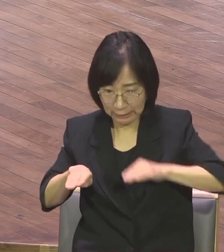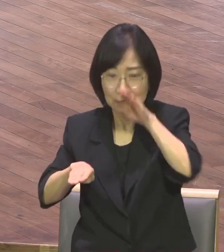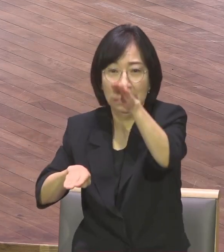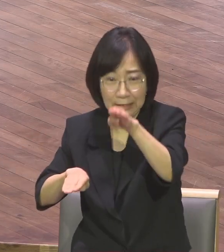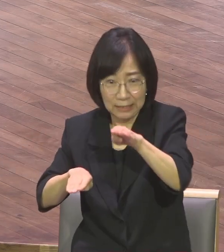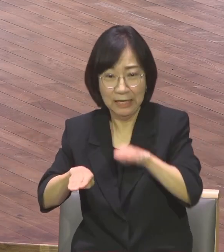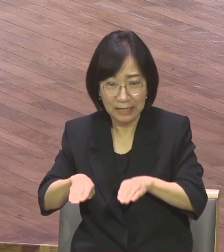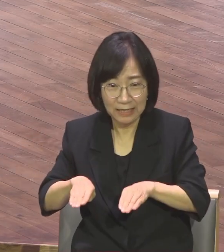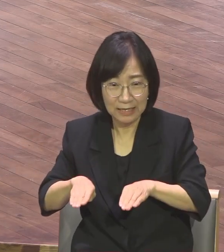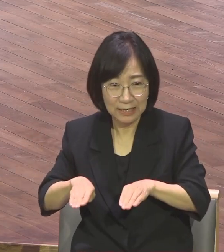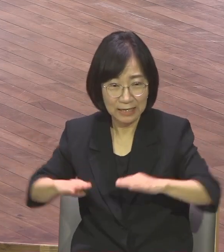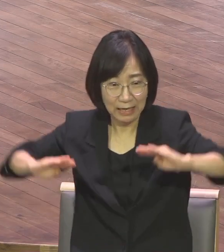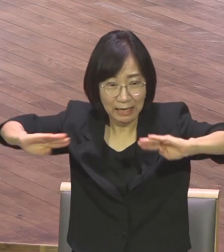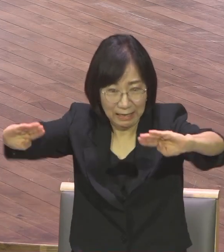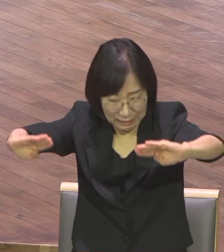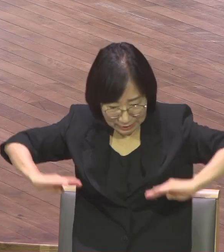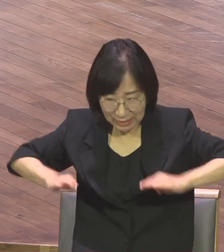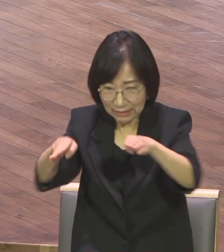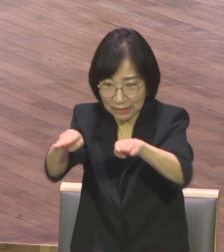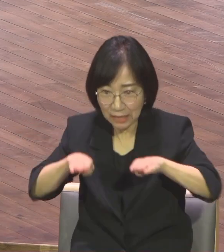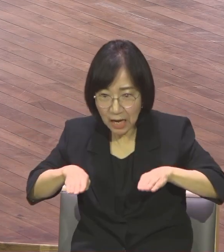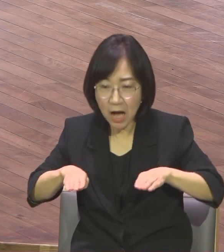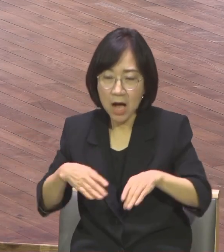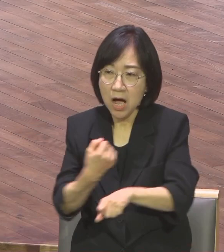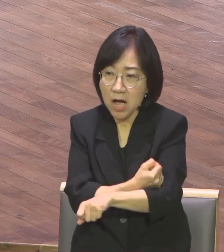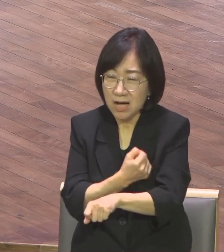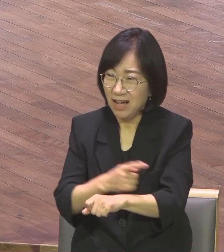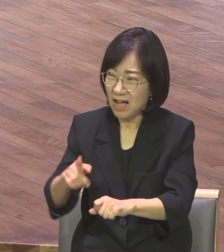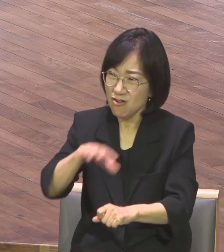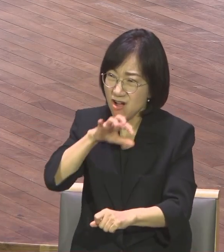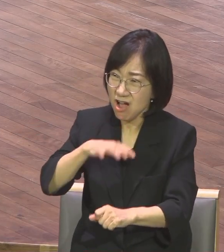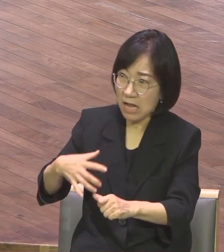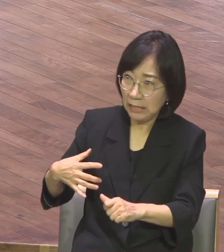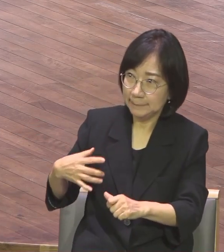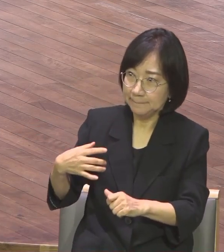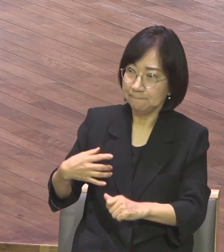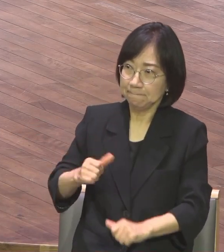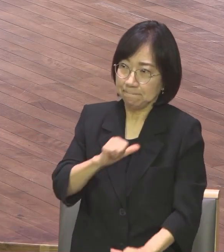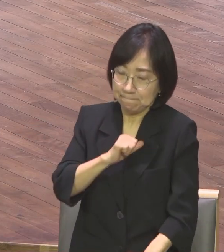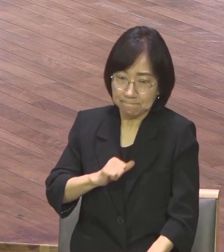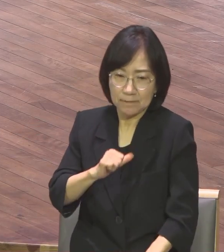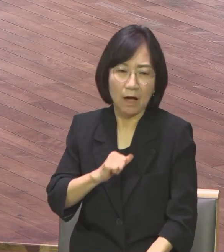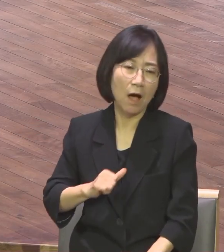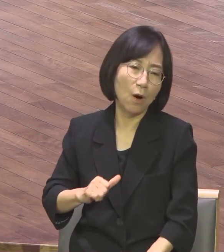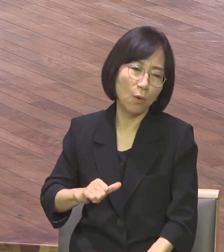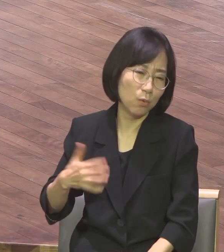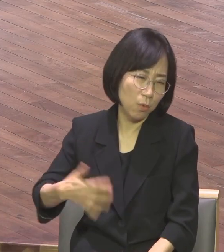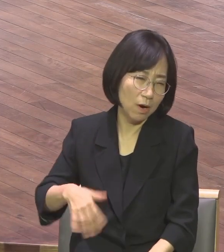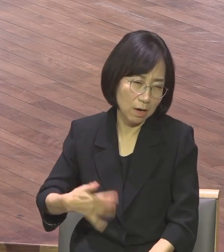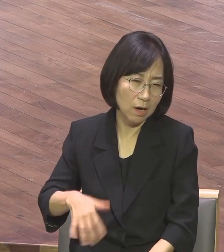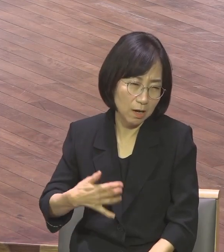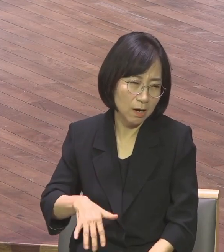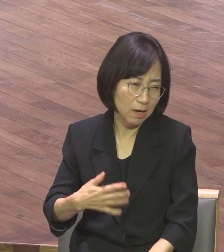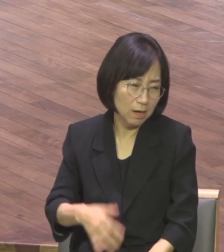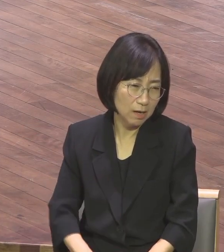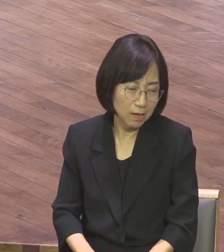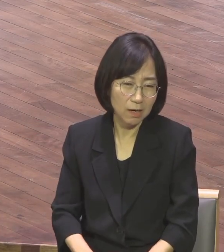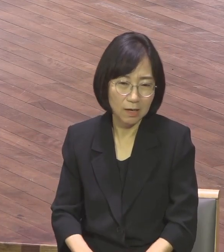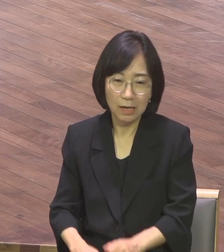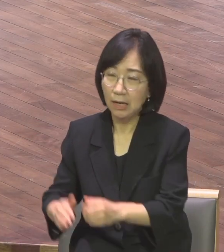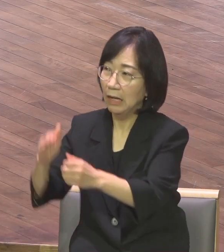비난받아가면서 그 신하는 주차장 요원들 우리에게 최고 보석이요. 주님 보실 때